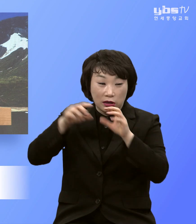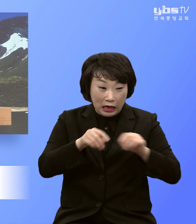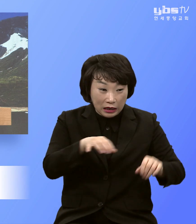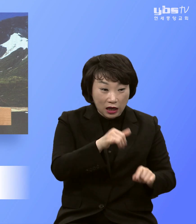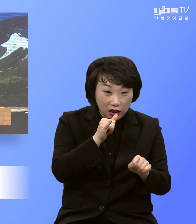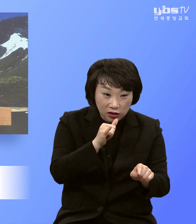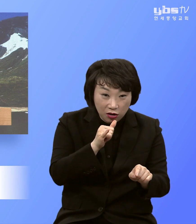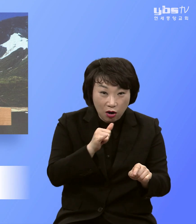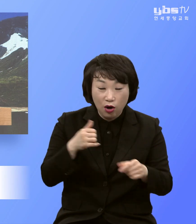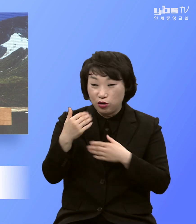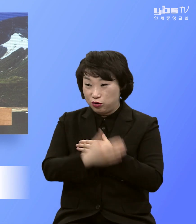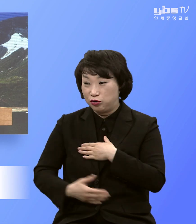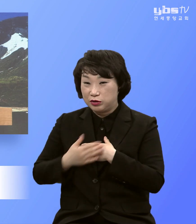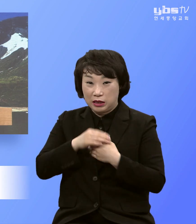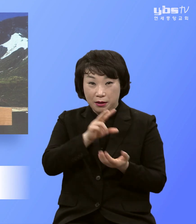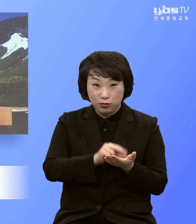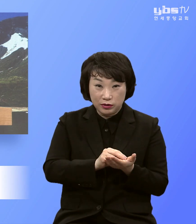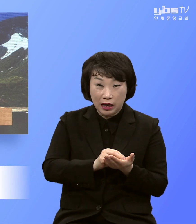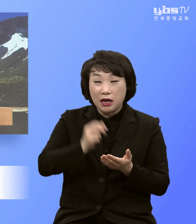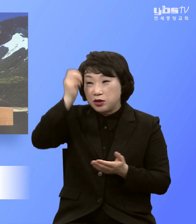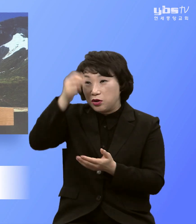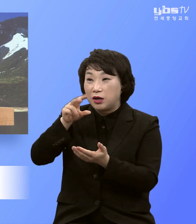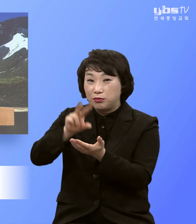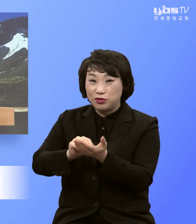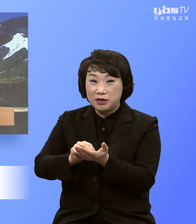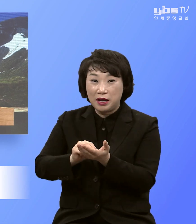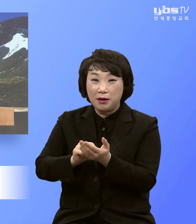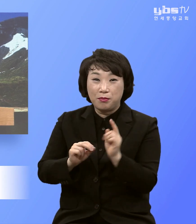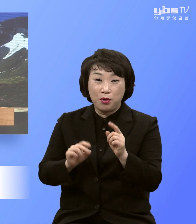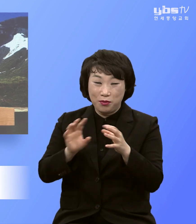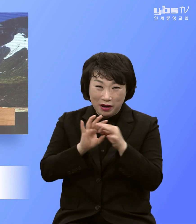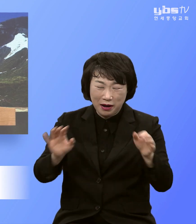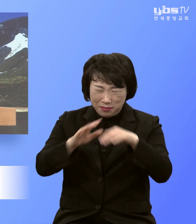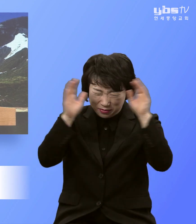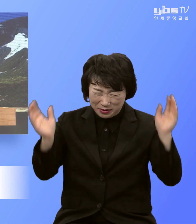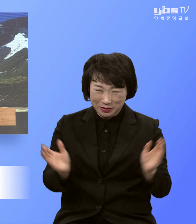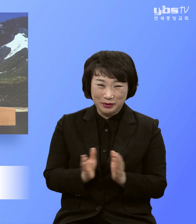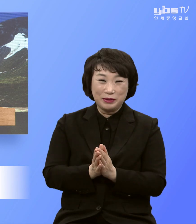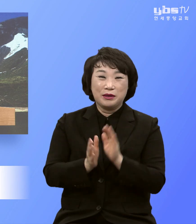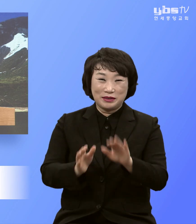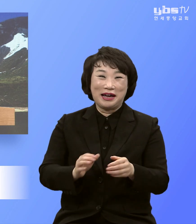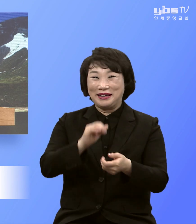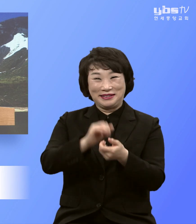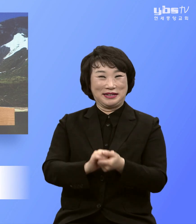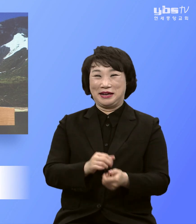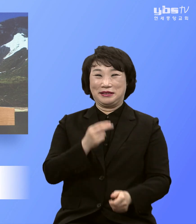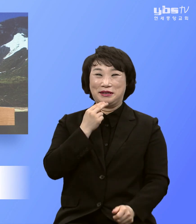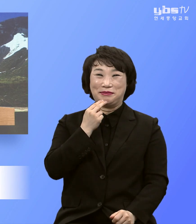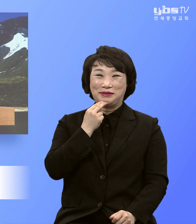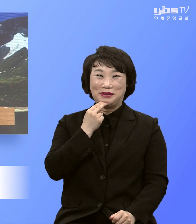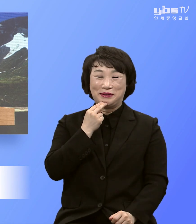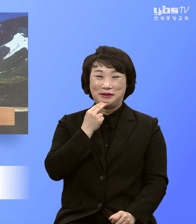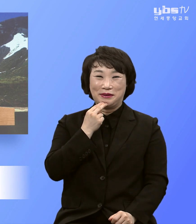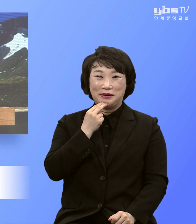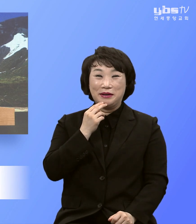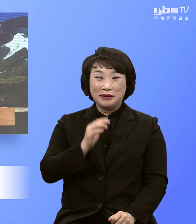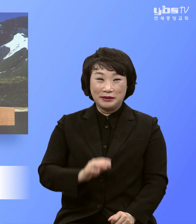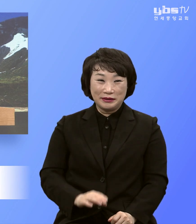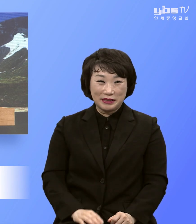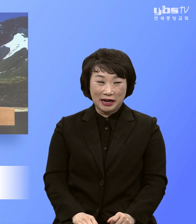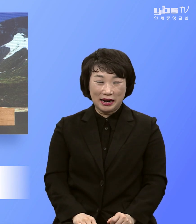것이나 육신의 문제나 영적인 문제나 절대 제한받지 않으시며